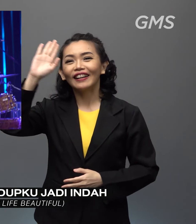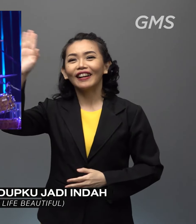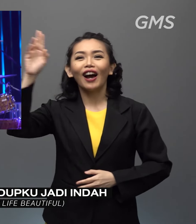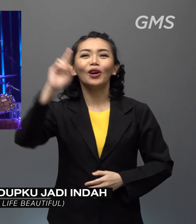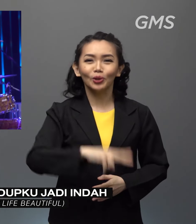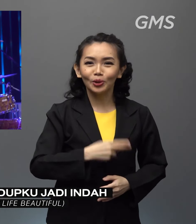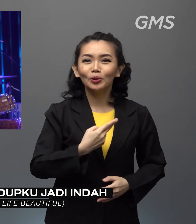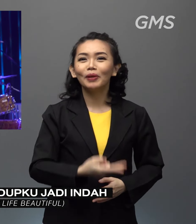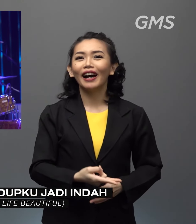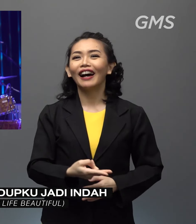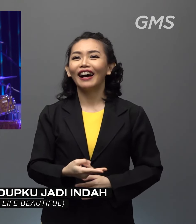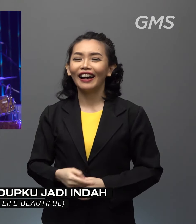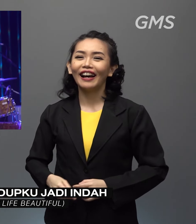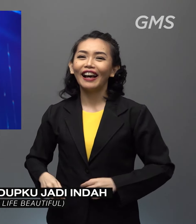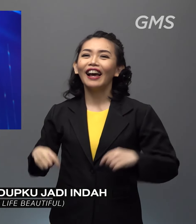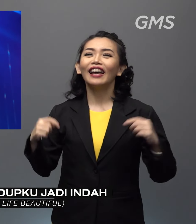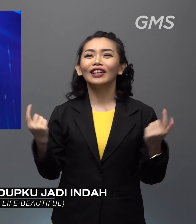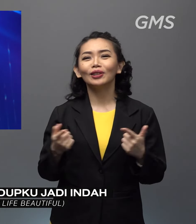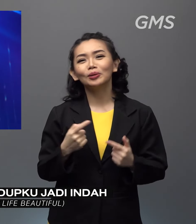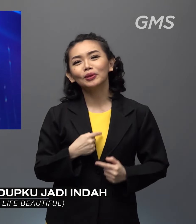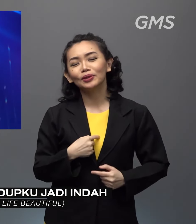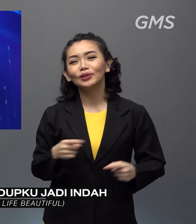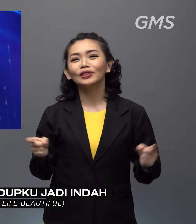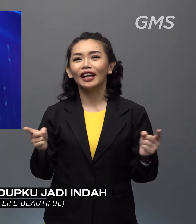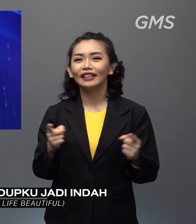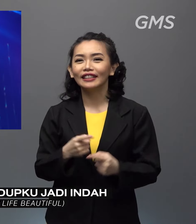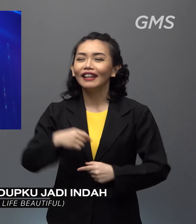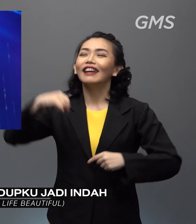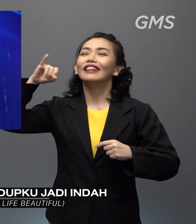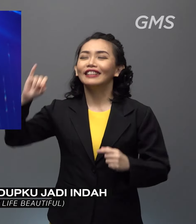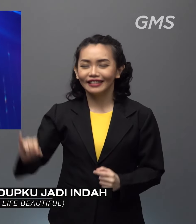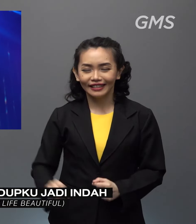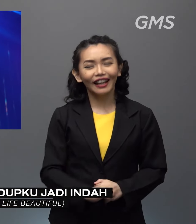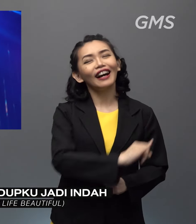Kau telah ubah hidupku jadi